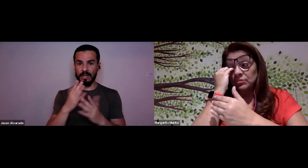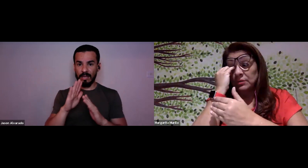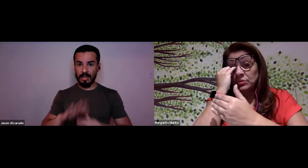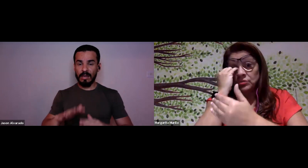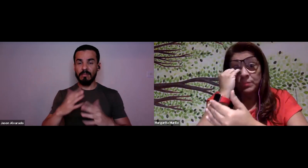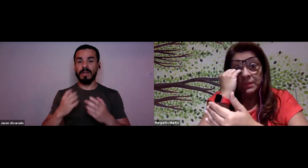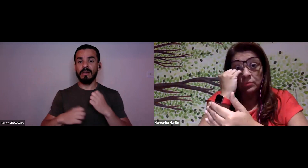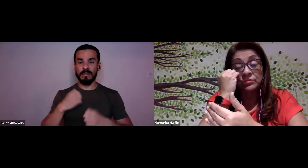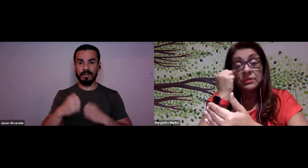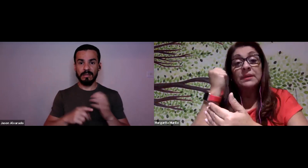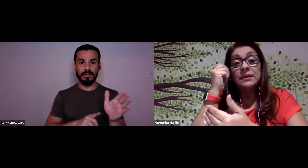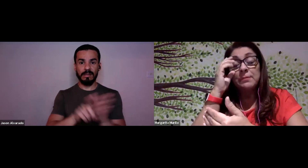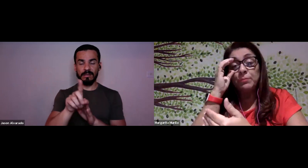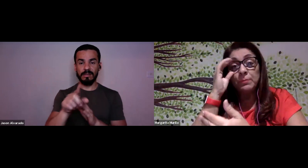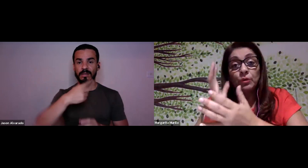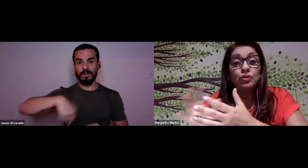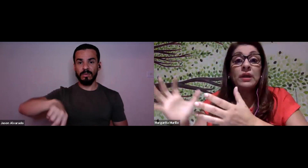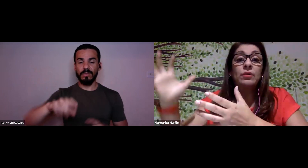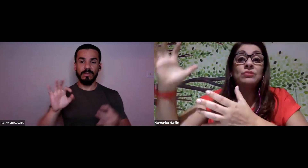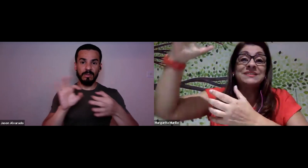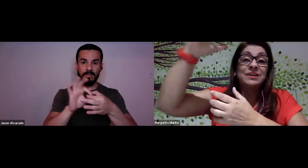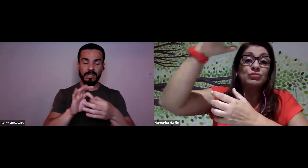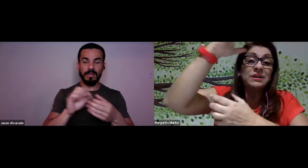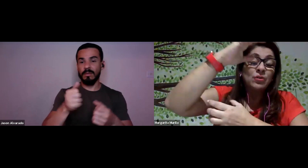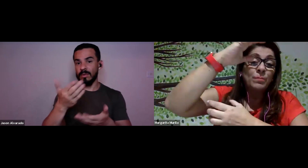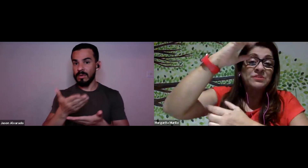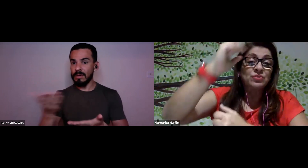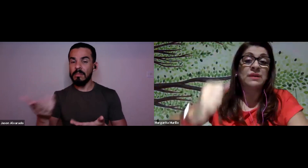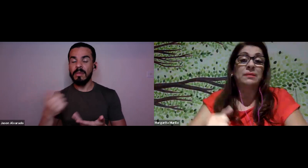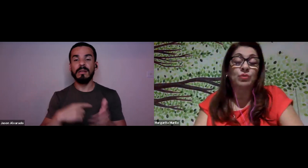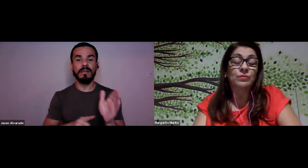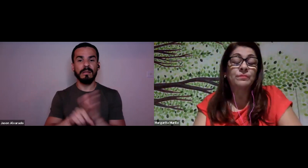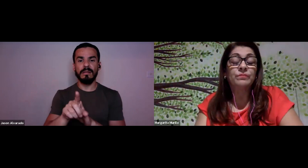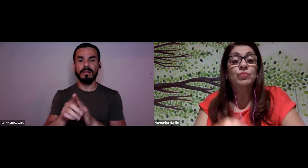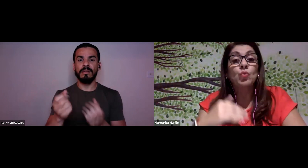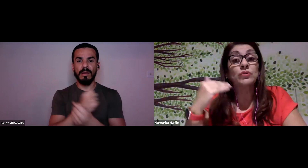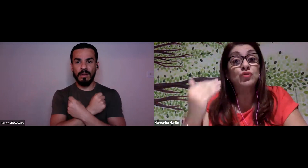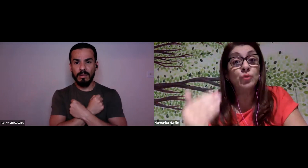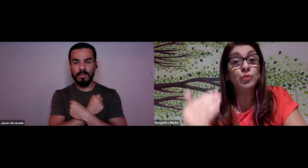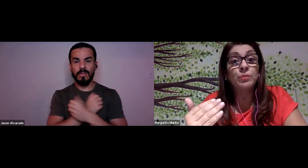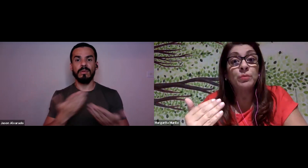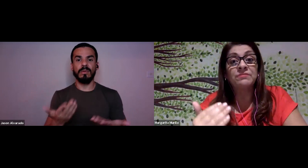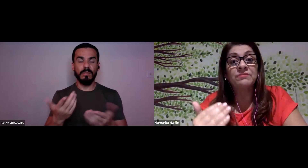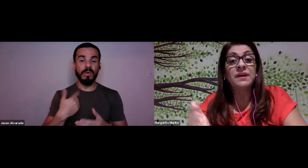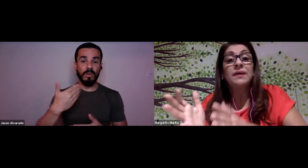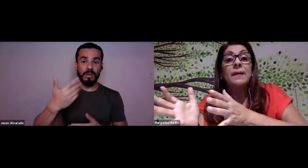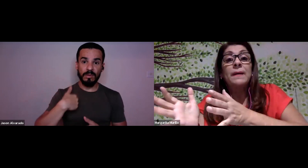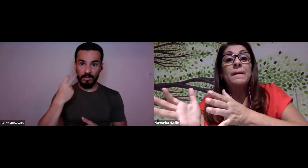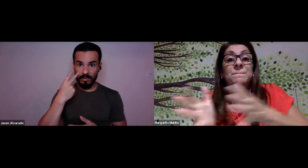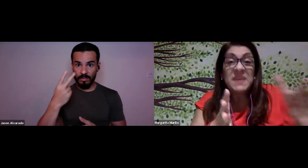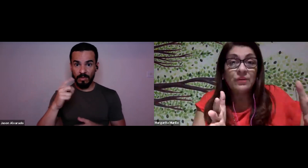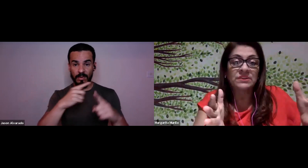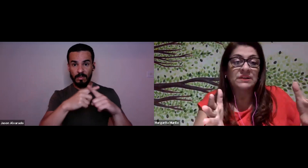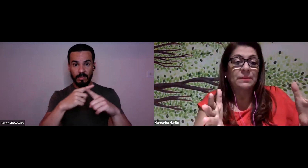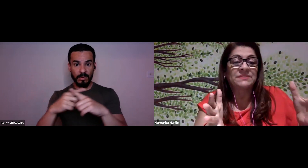y desarrollar nuestros vínculos y por otro lado desarrollar la compasión y el amor cuando yo veo pornografía